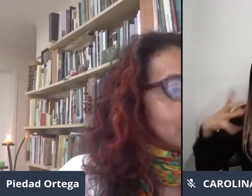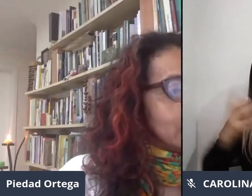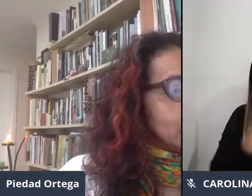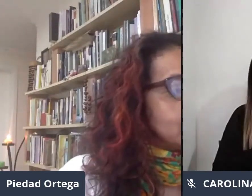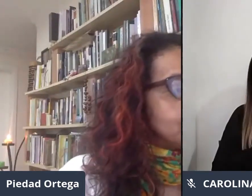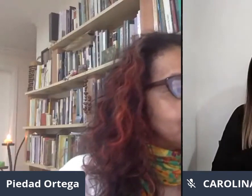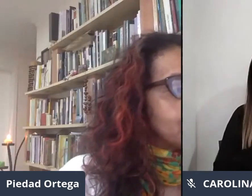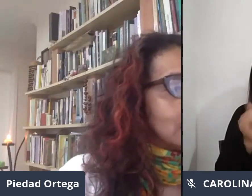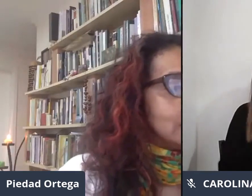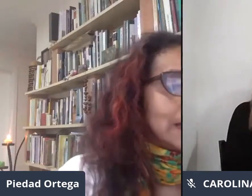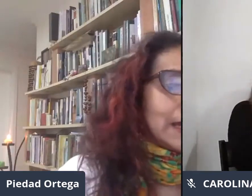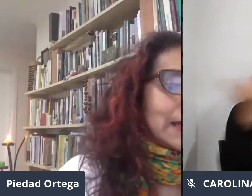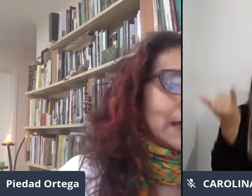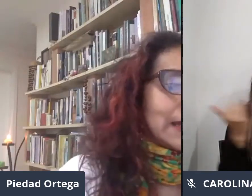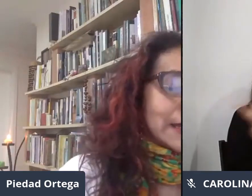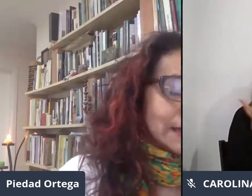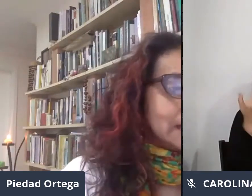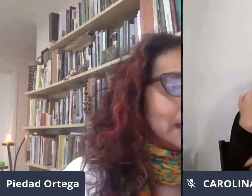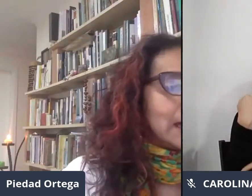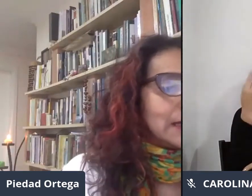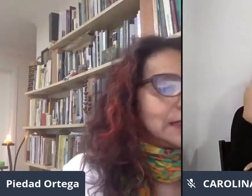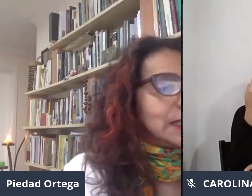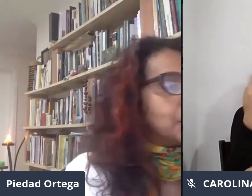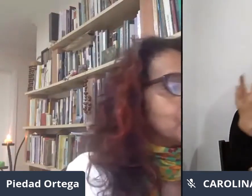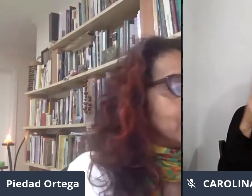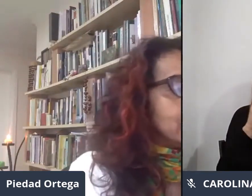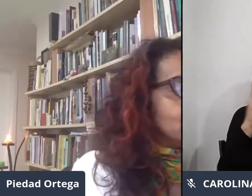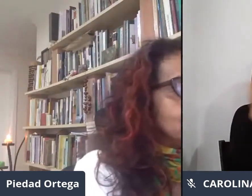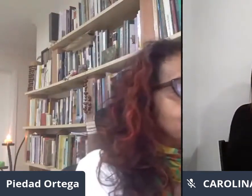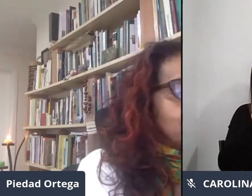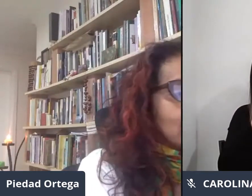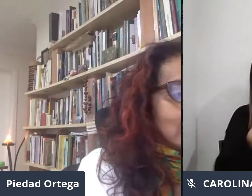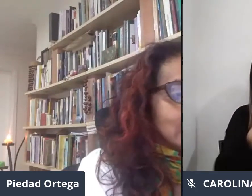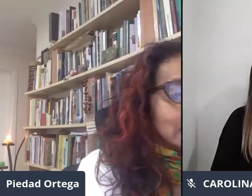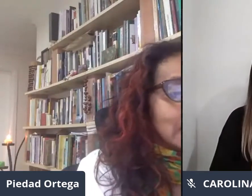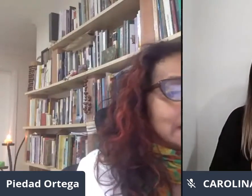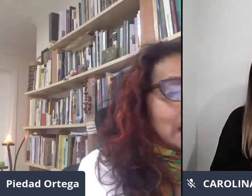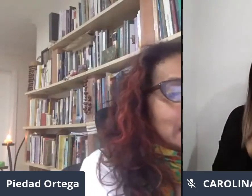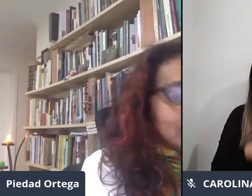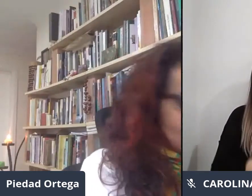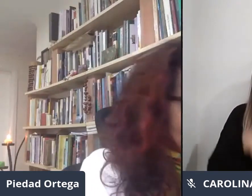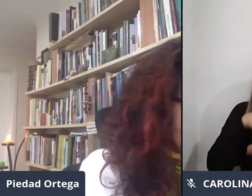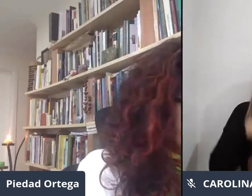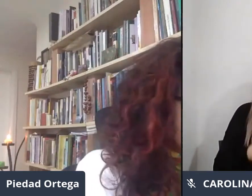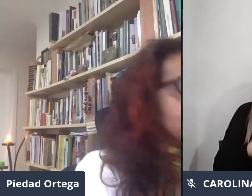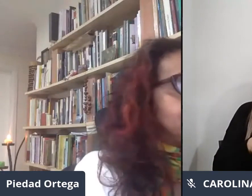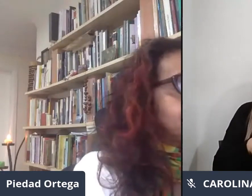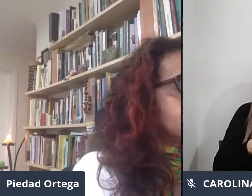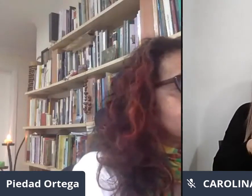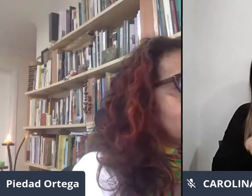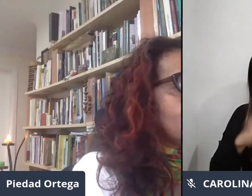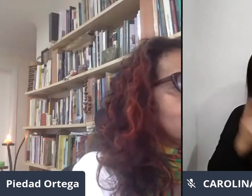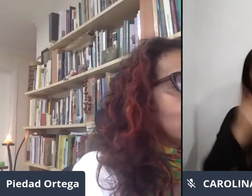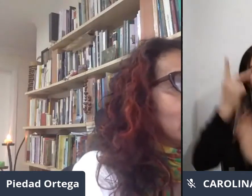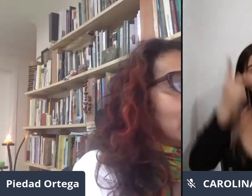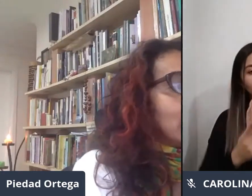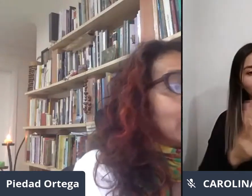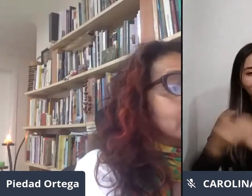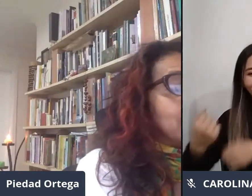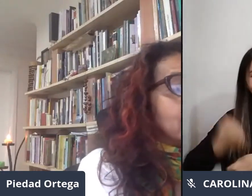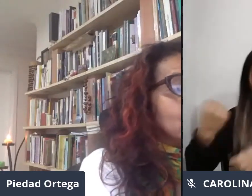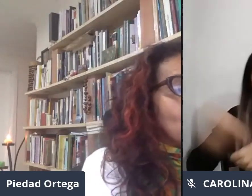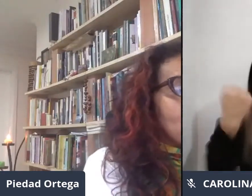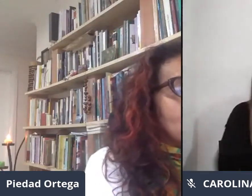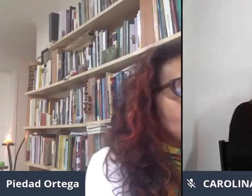la rebelión, de la resistencia y el proyecto. Se trata de concebir